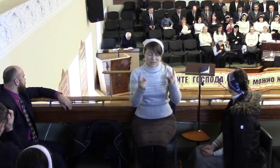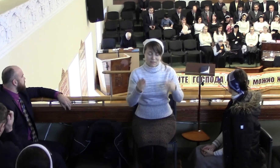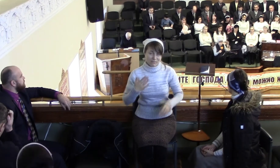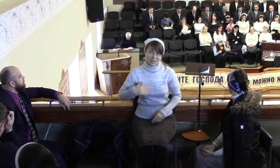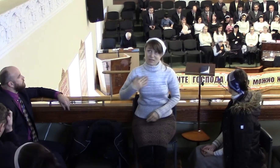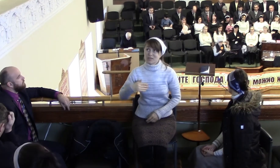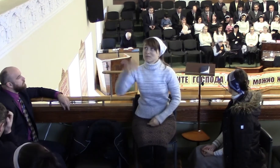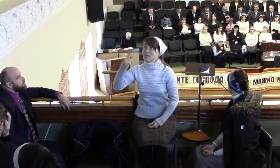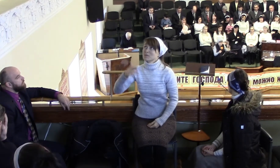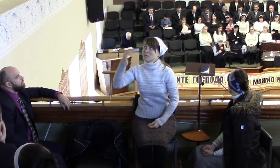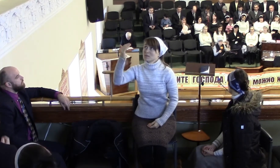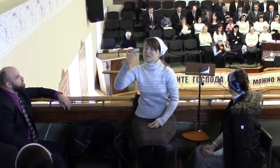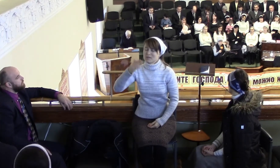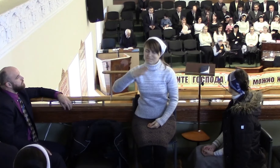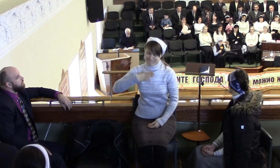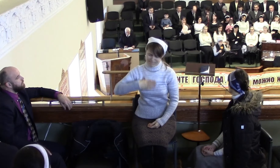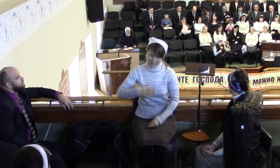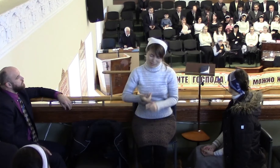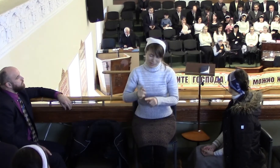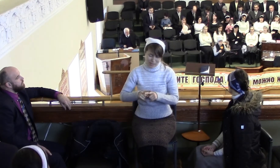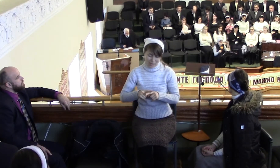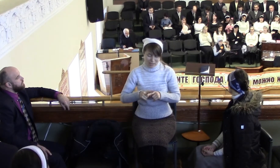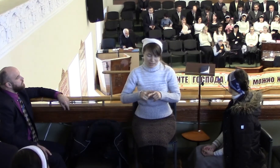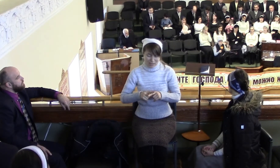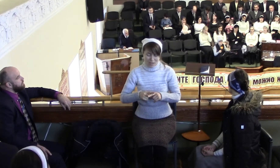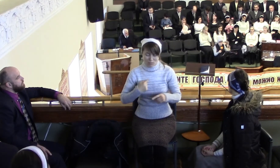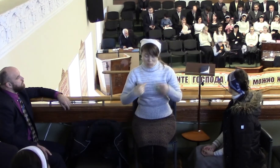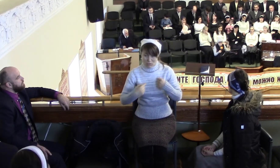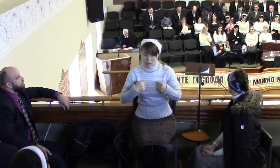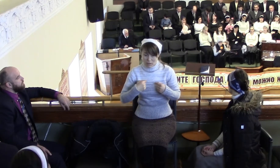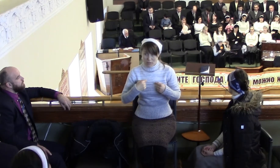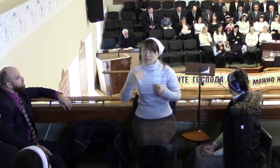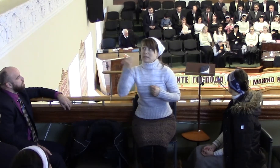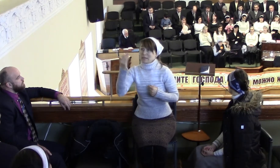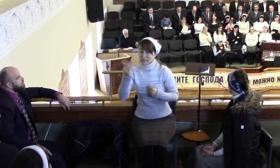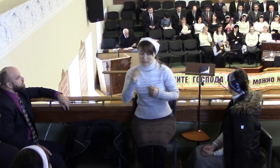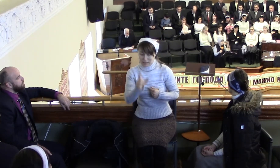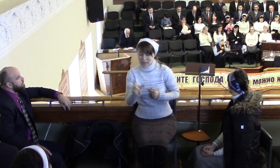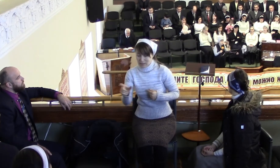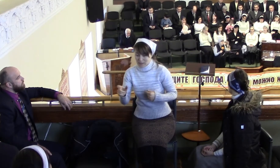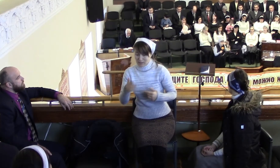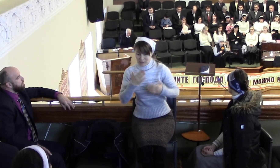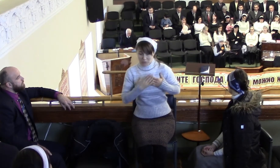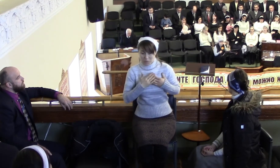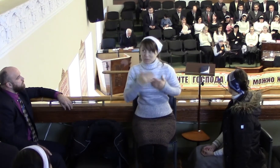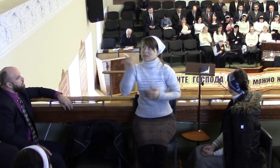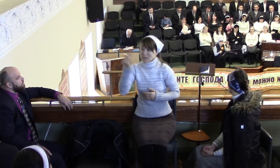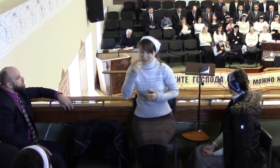Зачем, Господь, ты терпишь эти муки? И ты их любишь? Ты на них